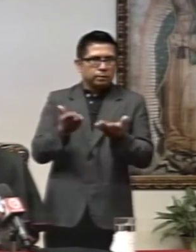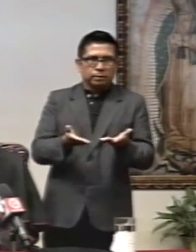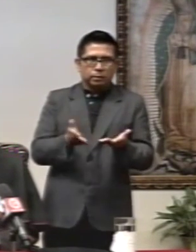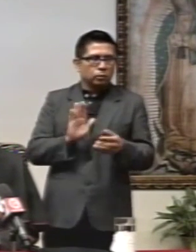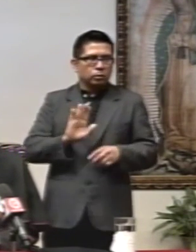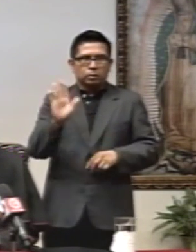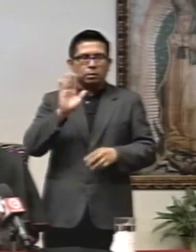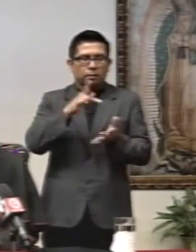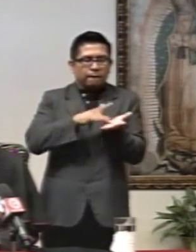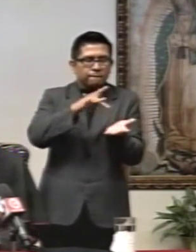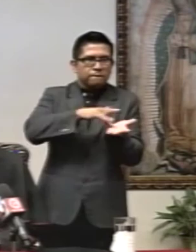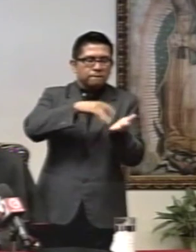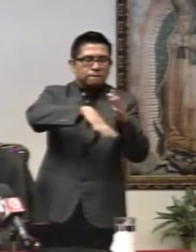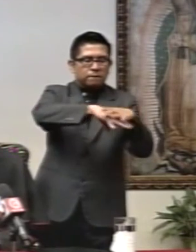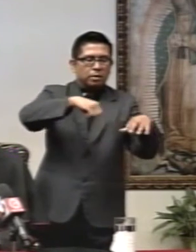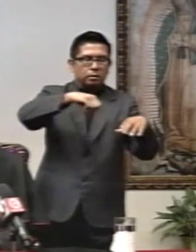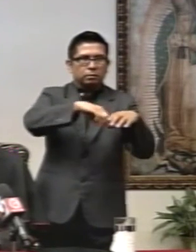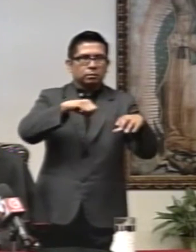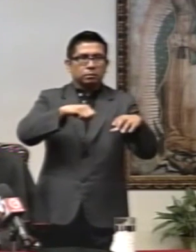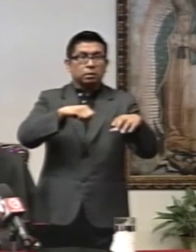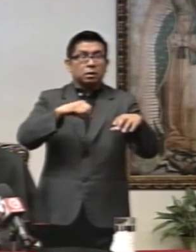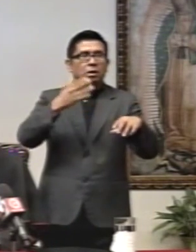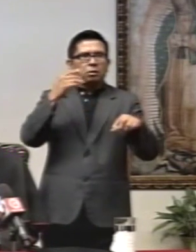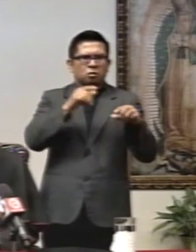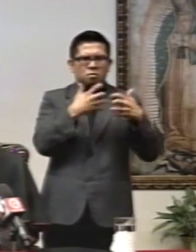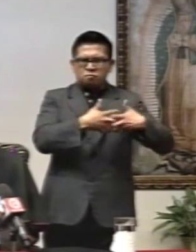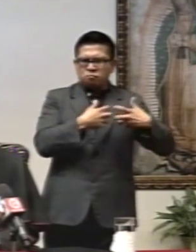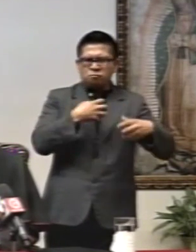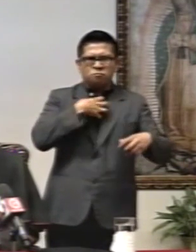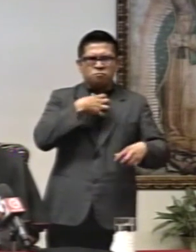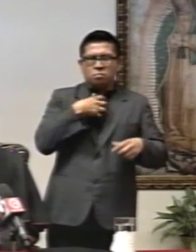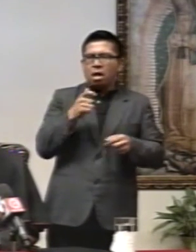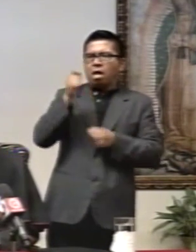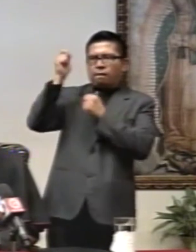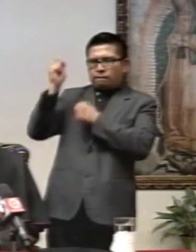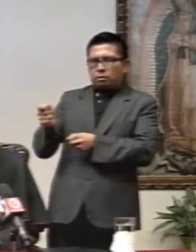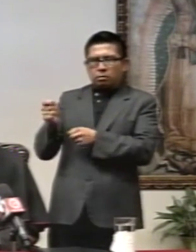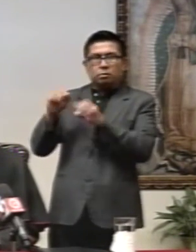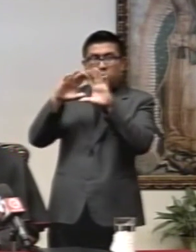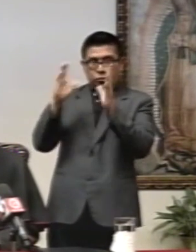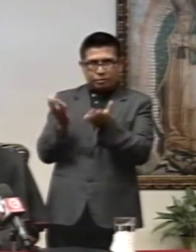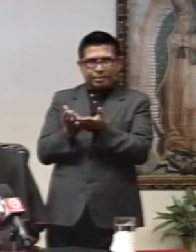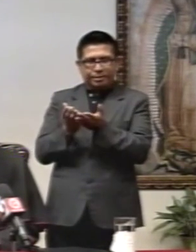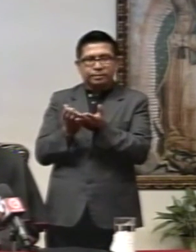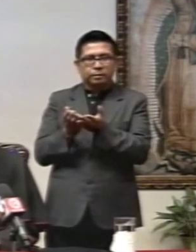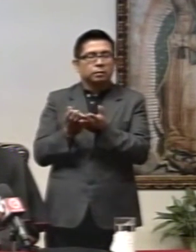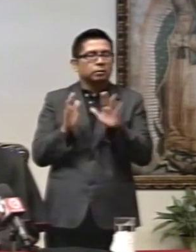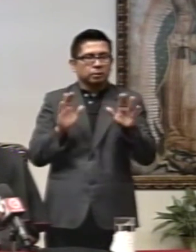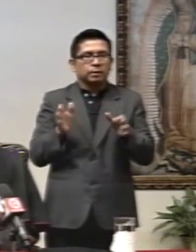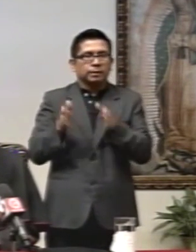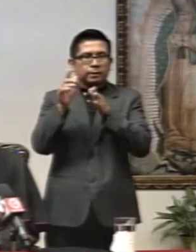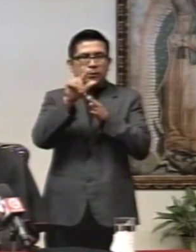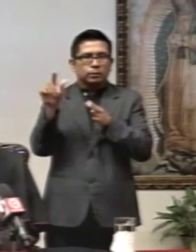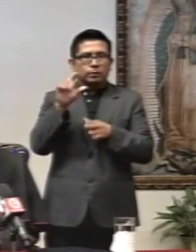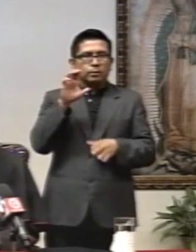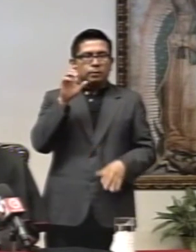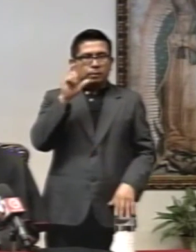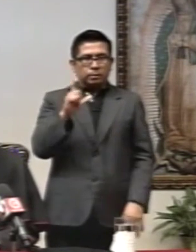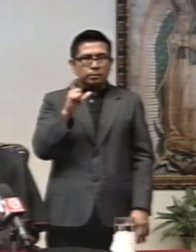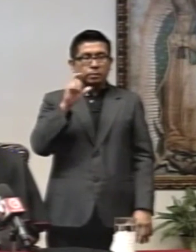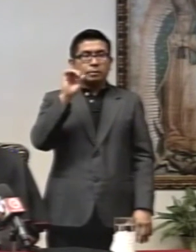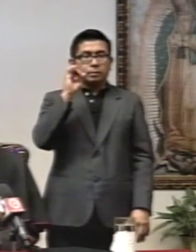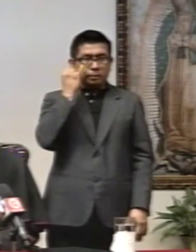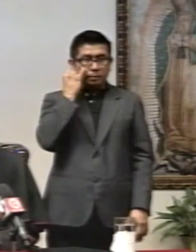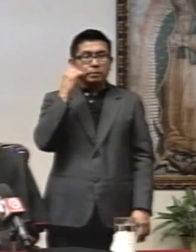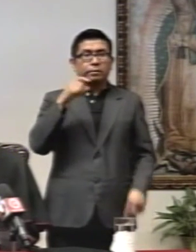de explotación y fuimos demandados, entonces el CIADI, tengo entendido,